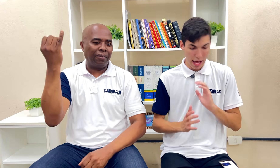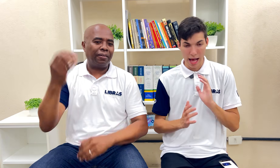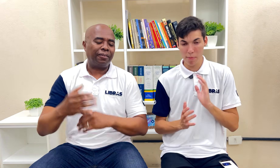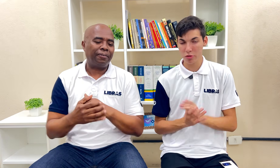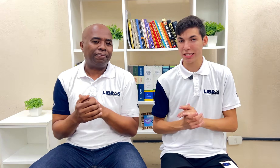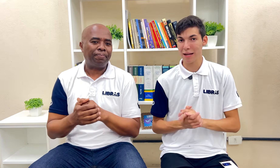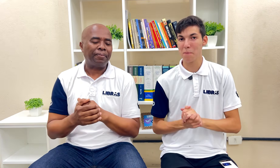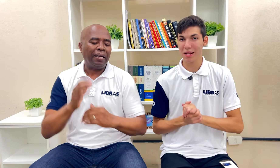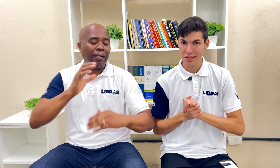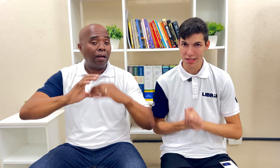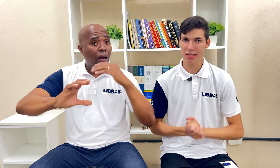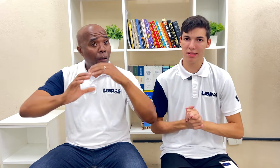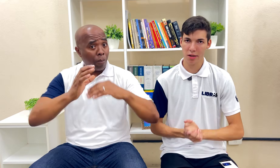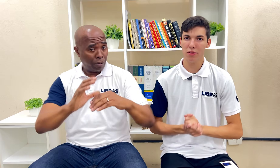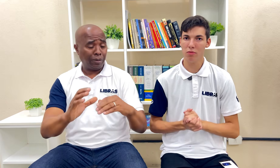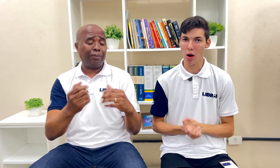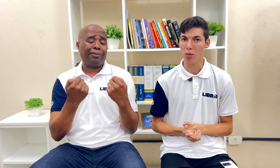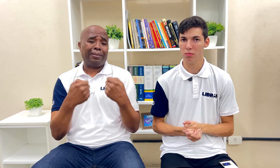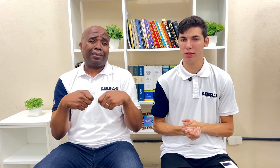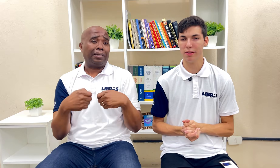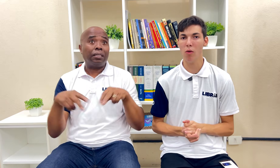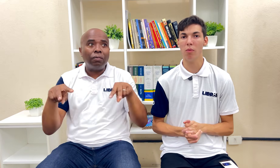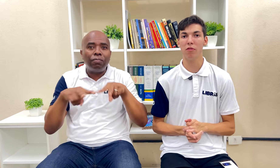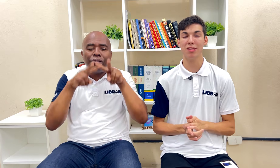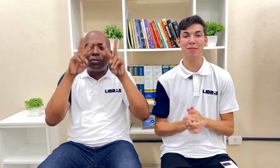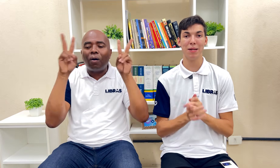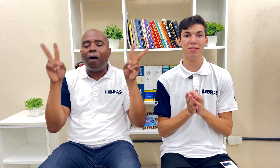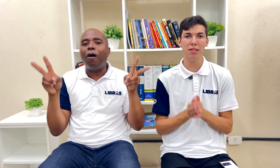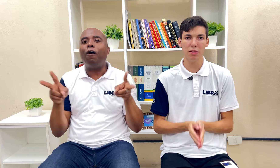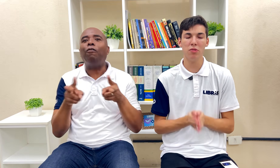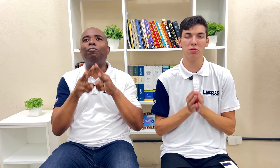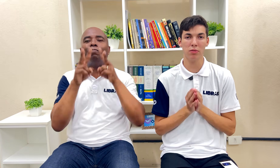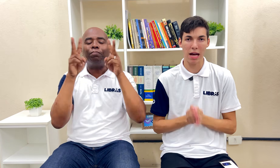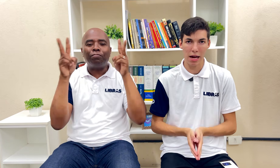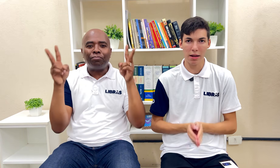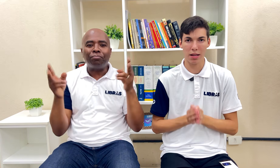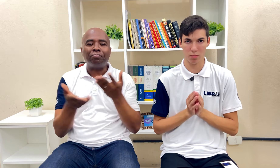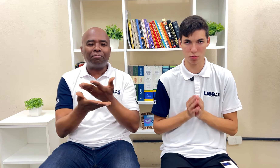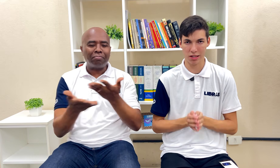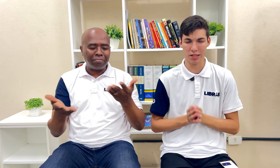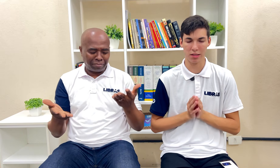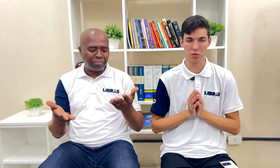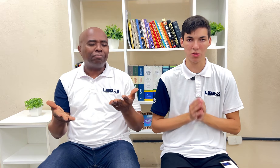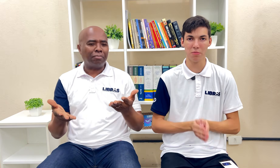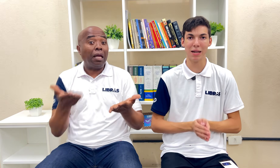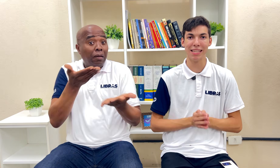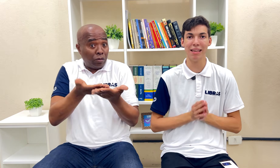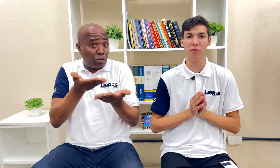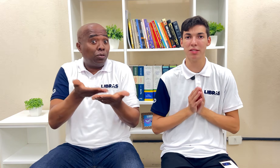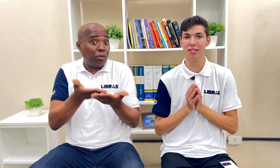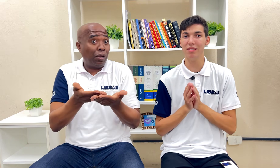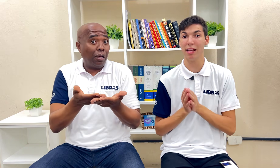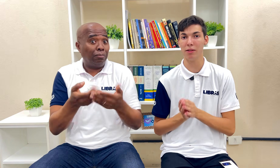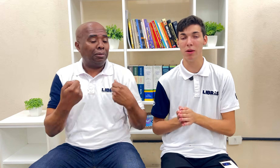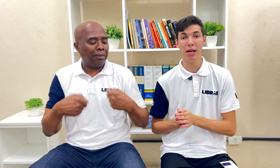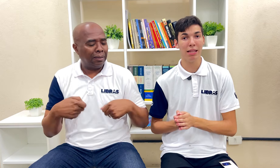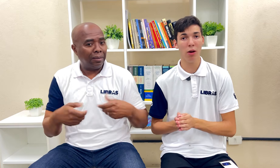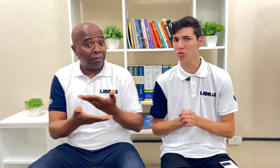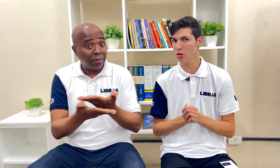A música ela precisa ser visual. Então, vocês precisam estudar as músicas, as canções, para que vocês entendam. Não só na